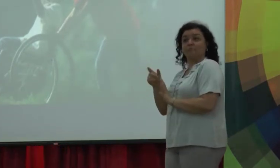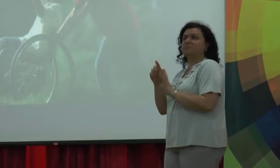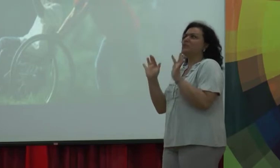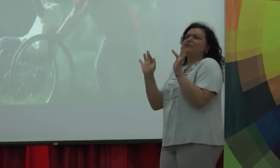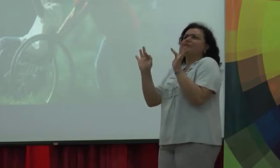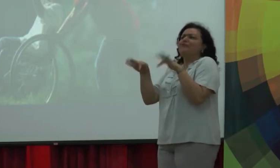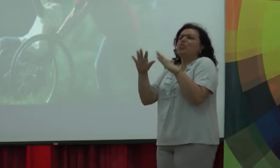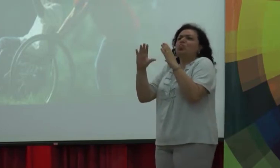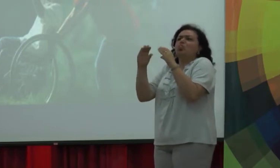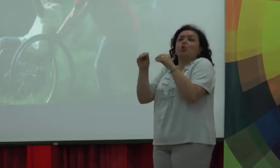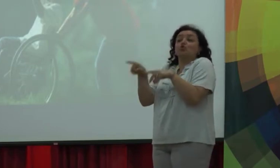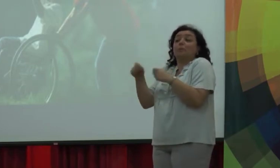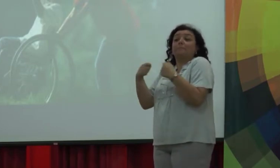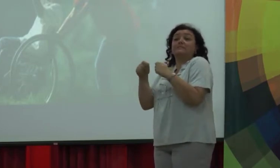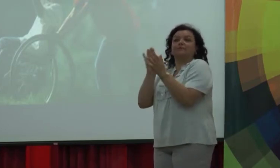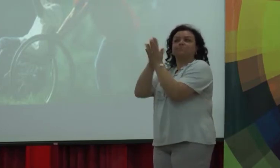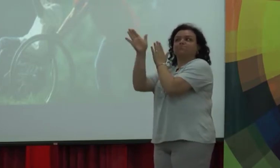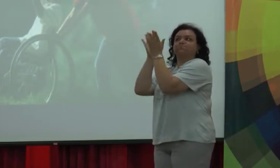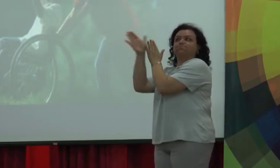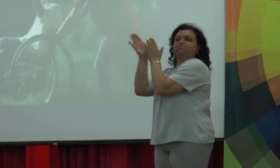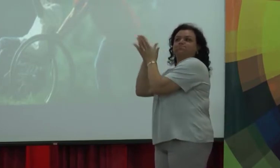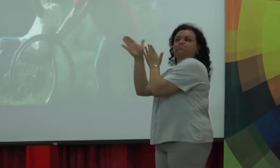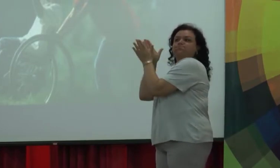É a cultura dele, normal.